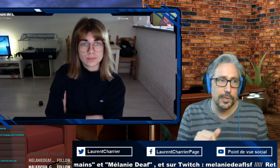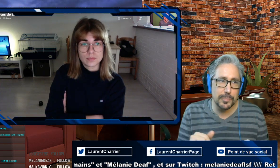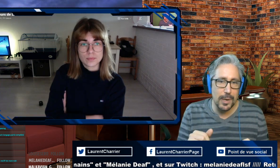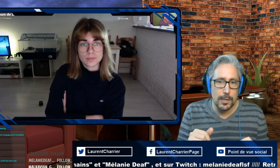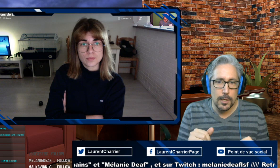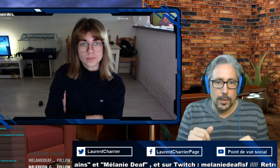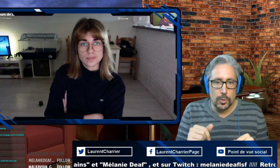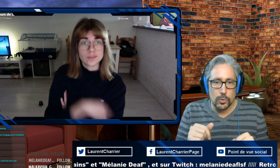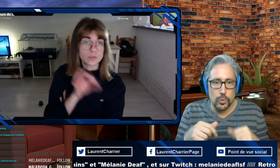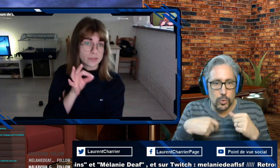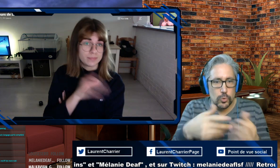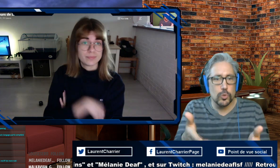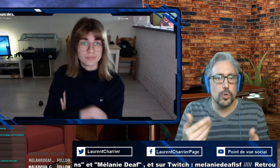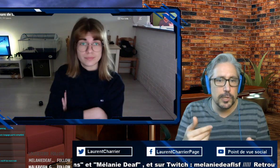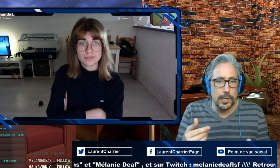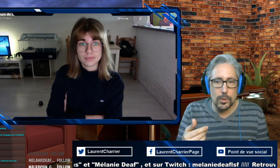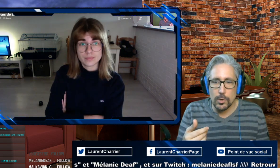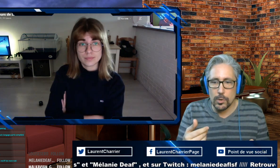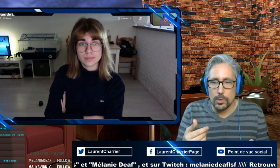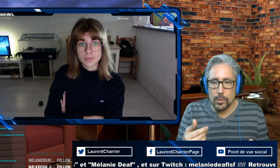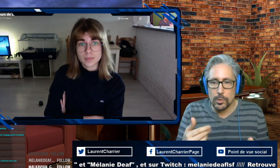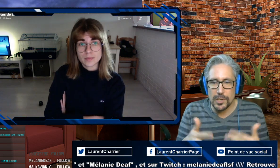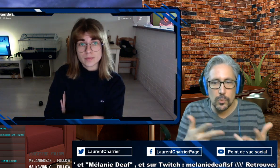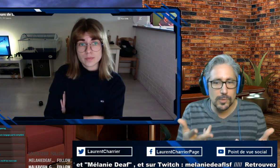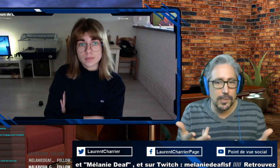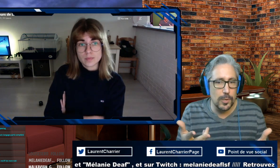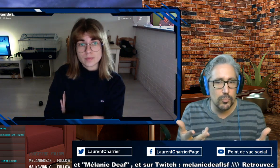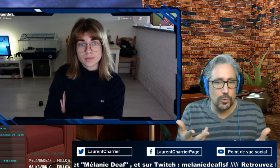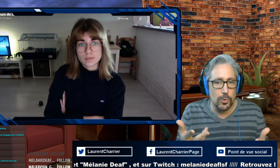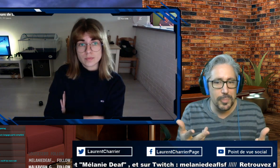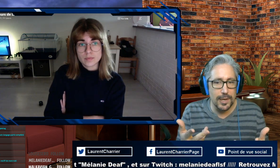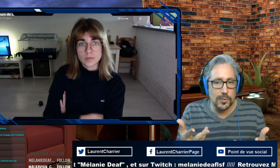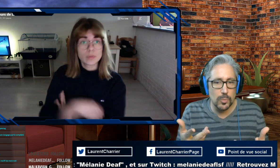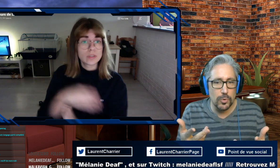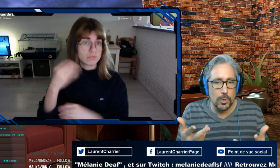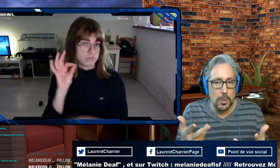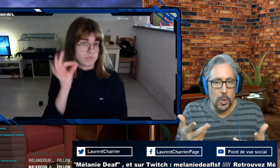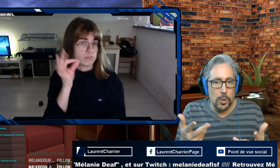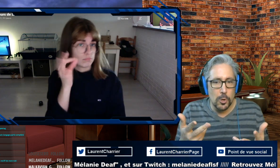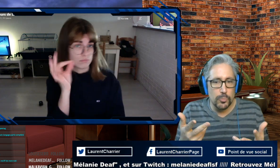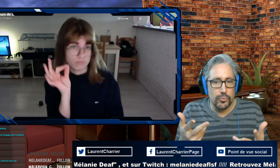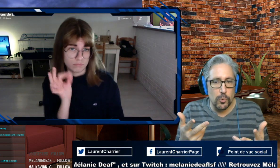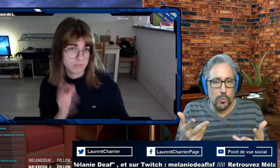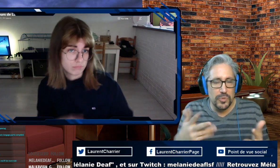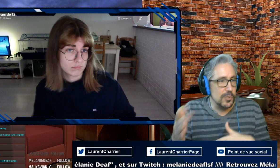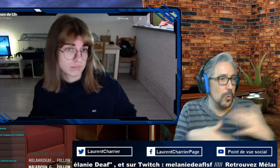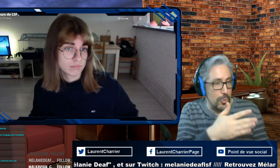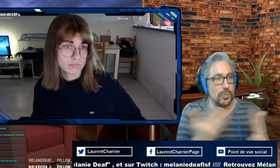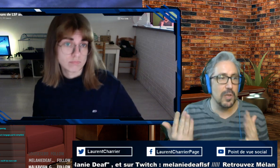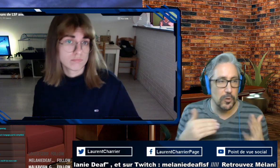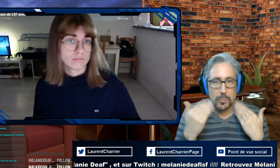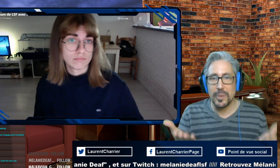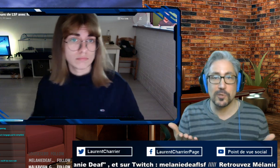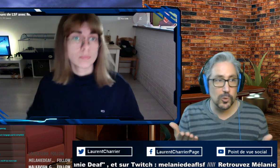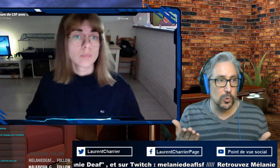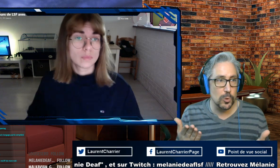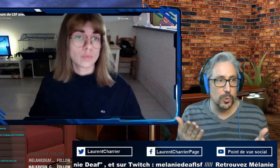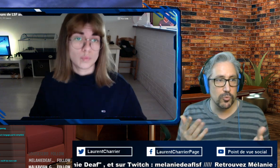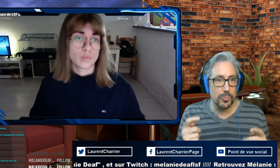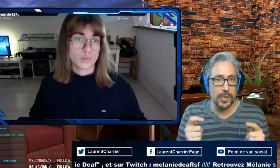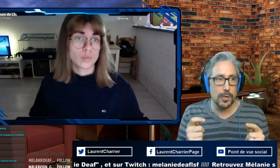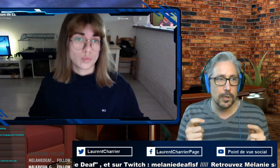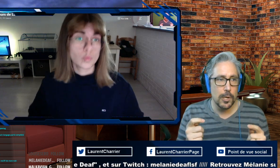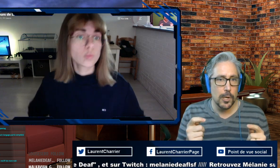qui te connaissent pas, de donner des conseils pour, par exemple, pour bien se comporter avec une personne